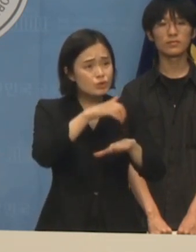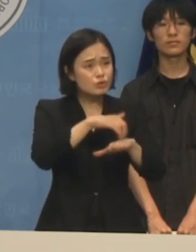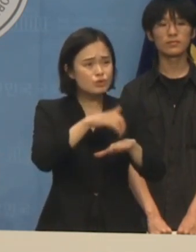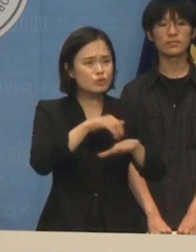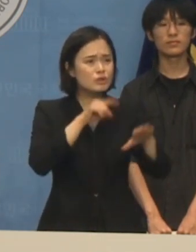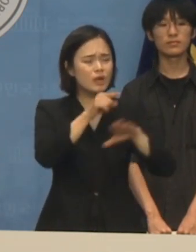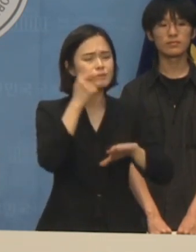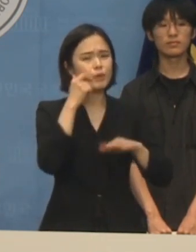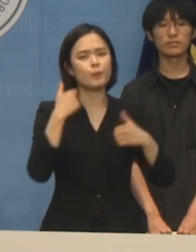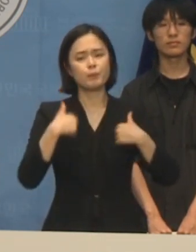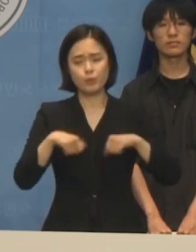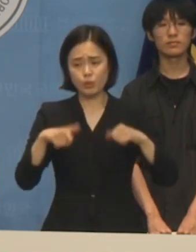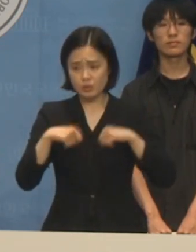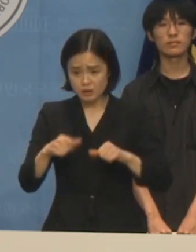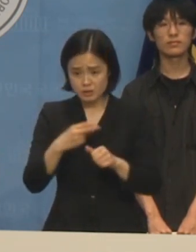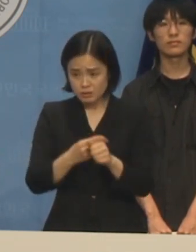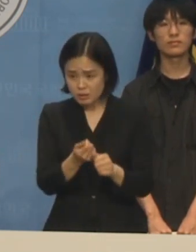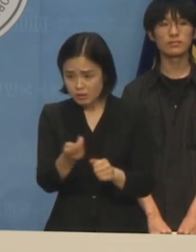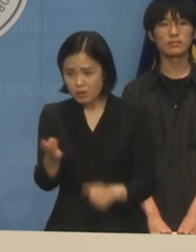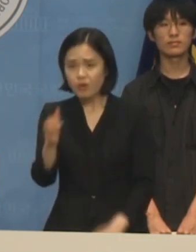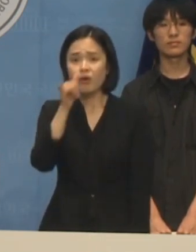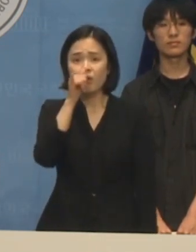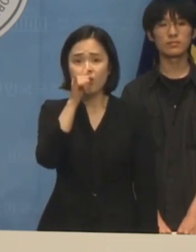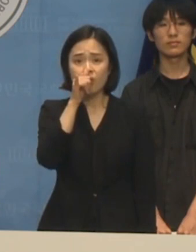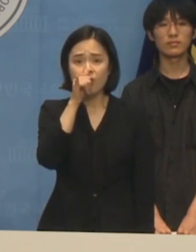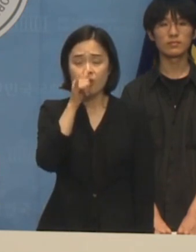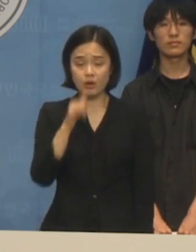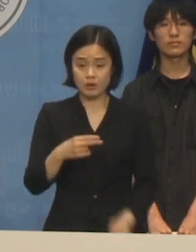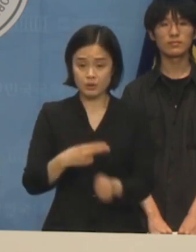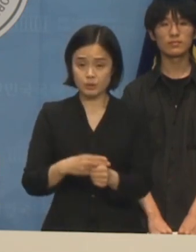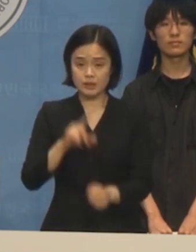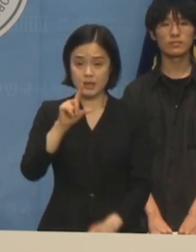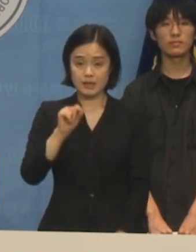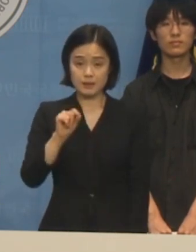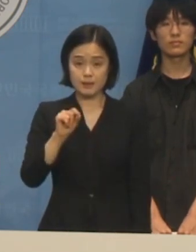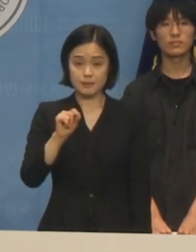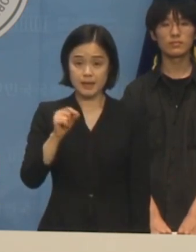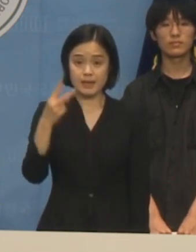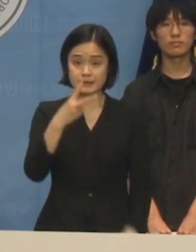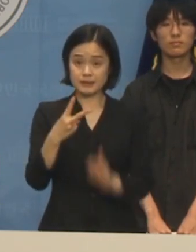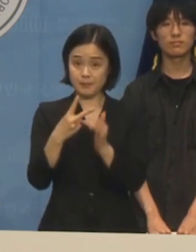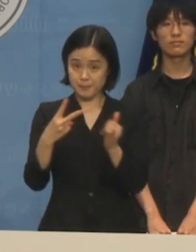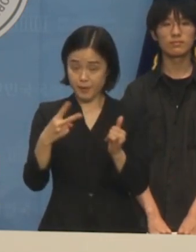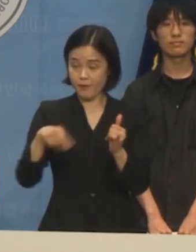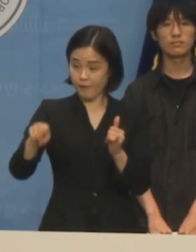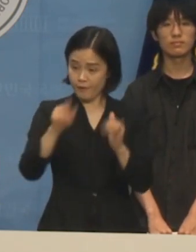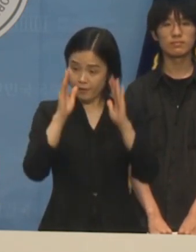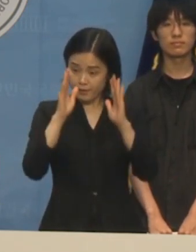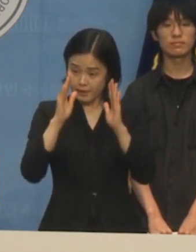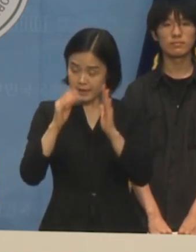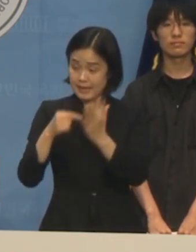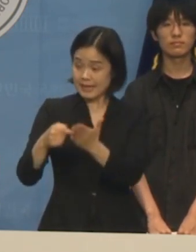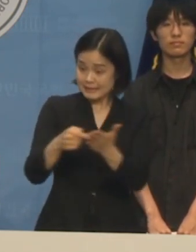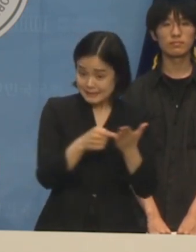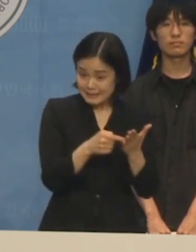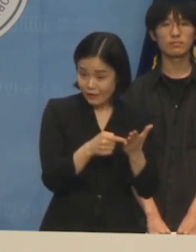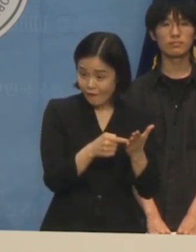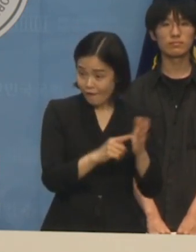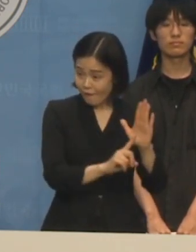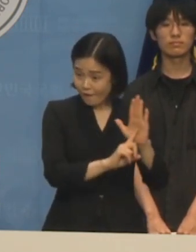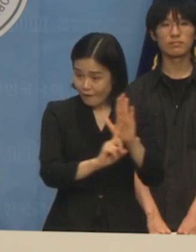이번 연수는 선도교사 1만 2천여 명을 전체를 대상으로 수강 신청을 받았습니다.